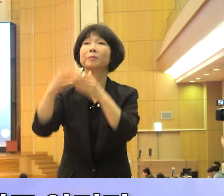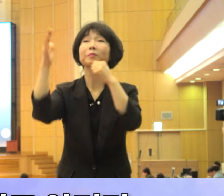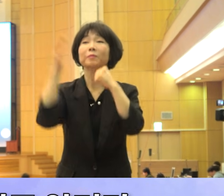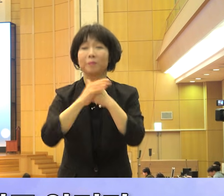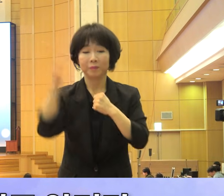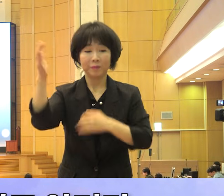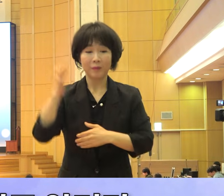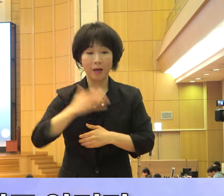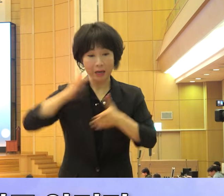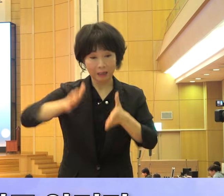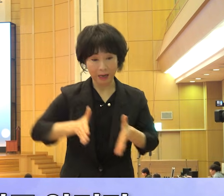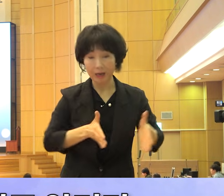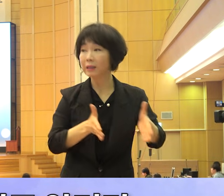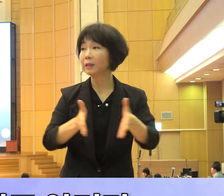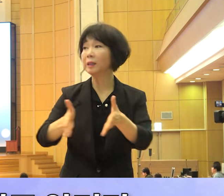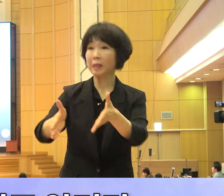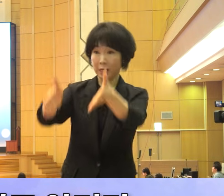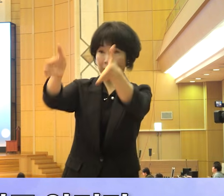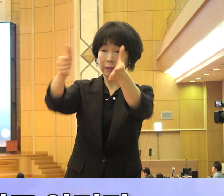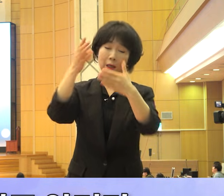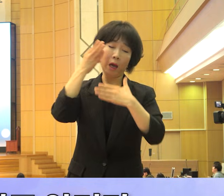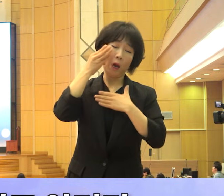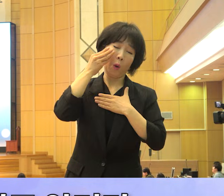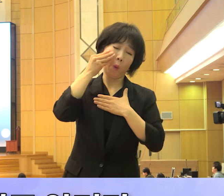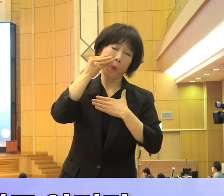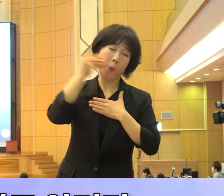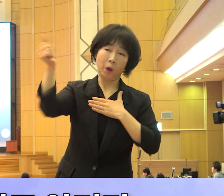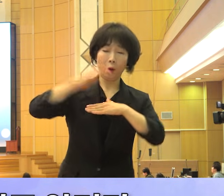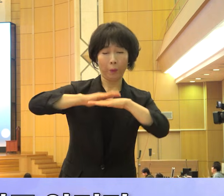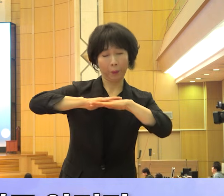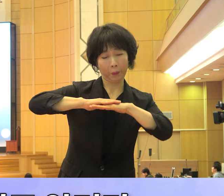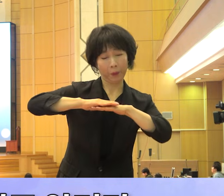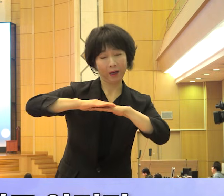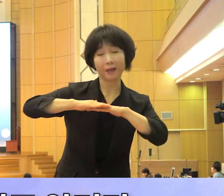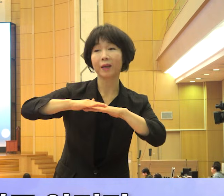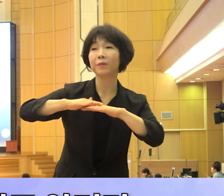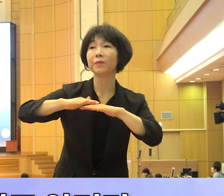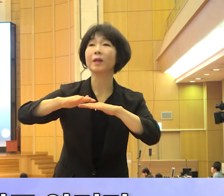인도하시니 나 가는 길이